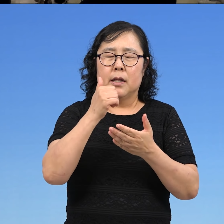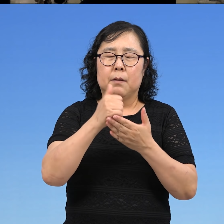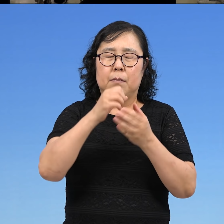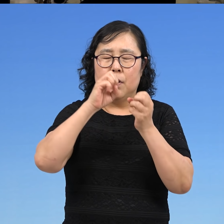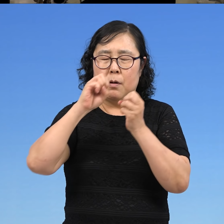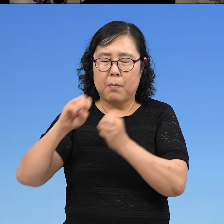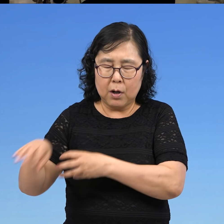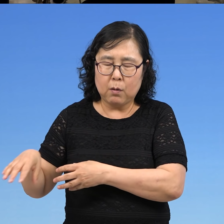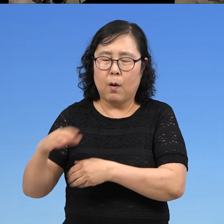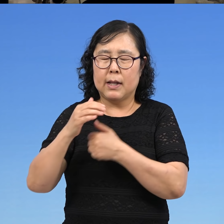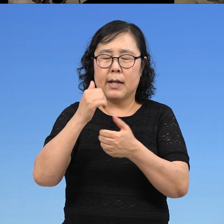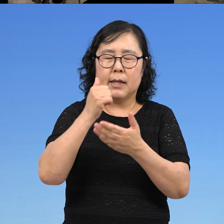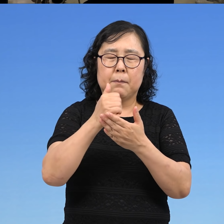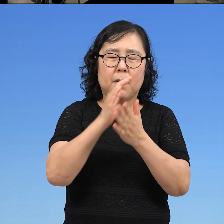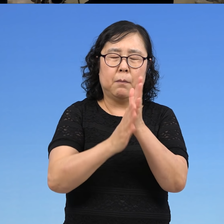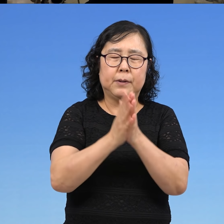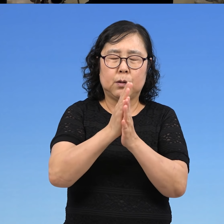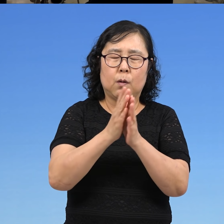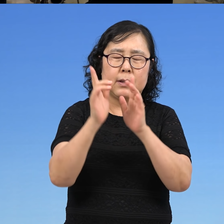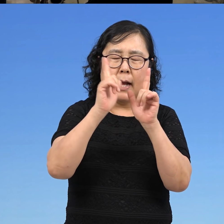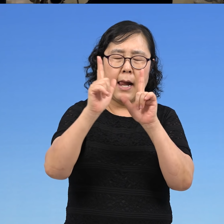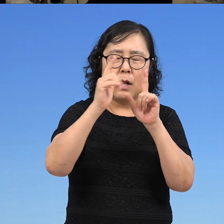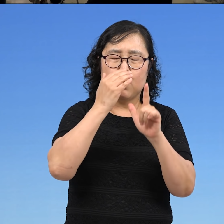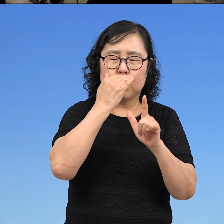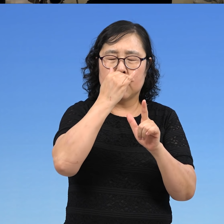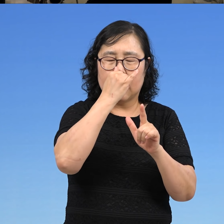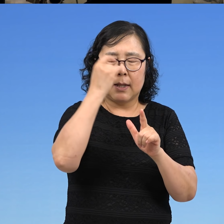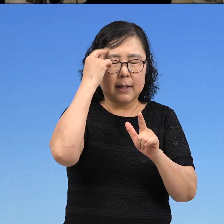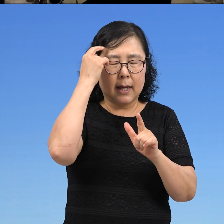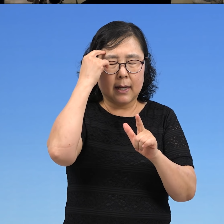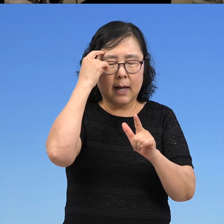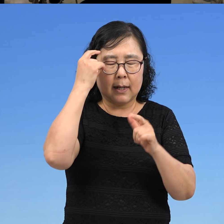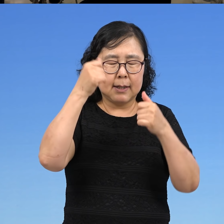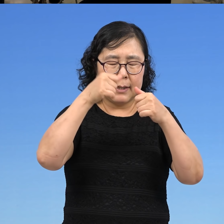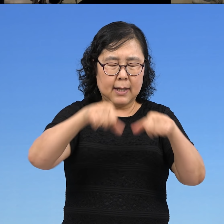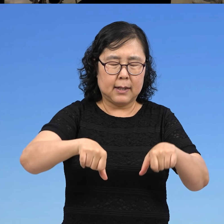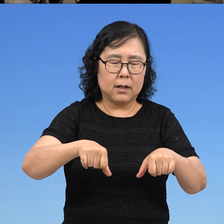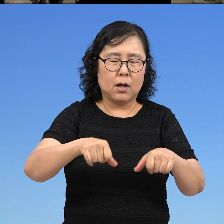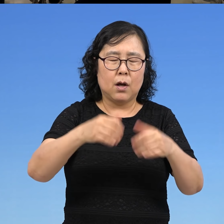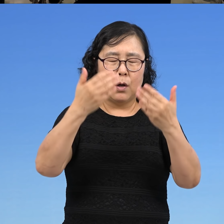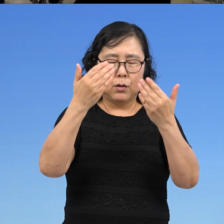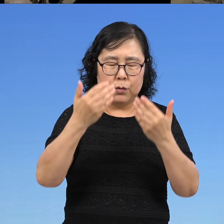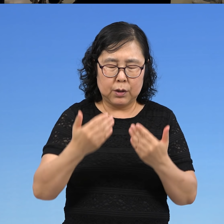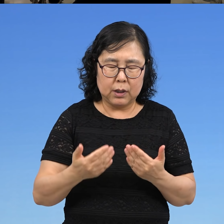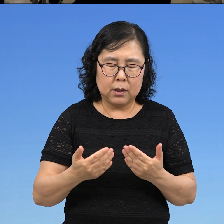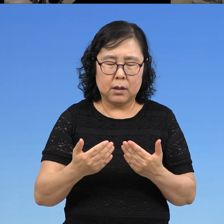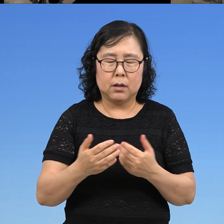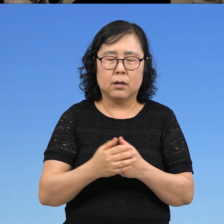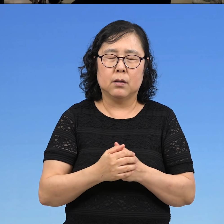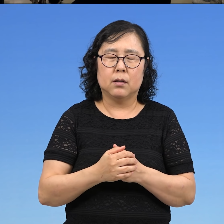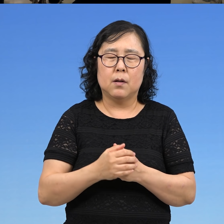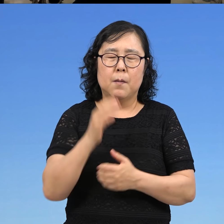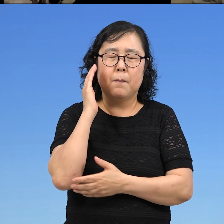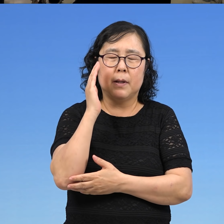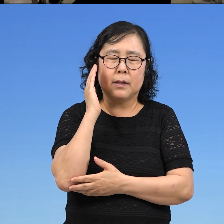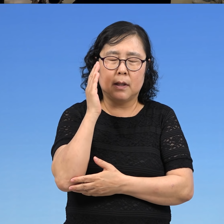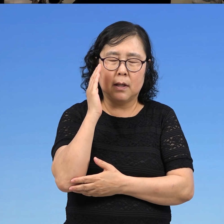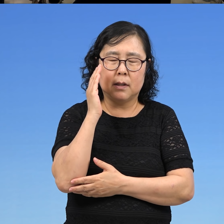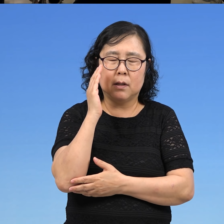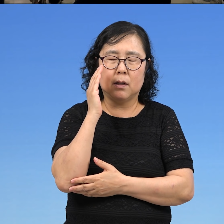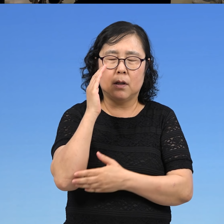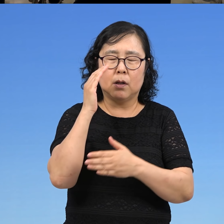쌀이 폐지하고 하나님 7 창날 흰빨 여주 심합니다 으 3세